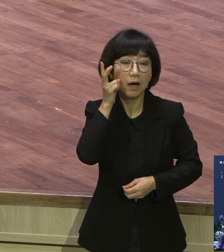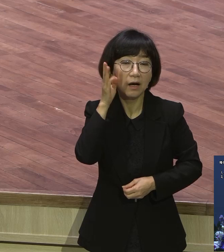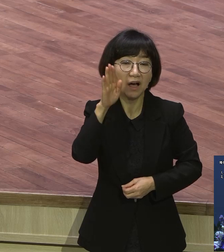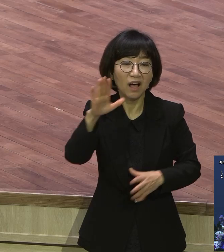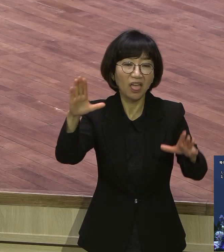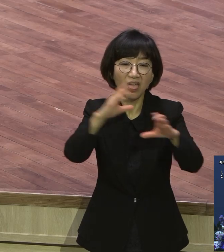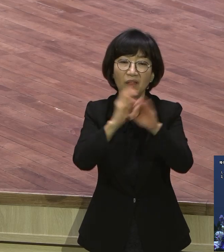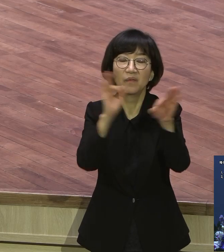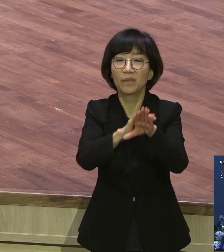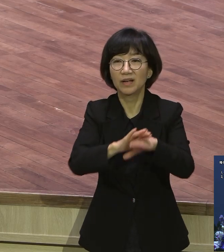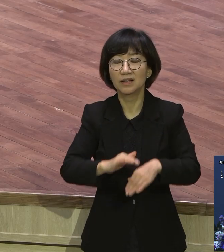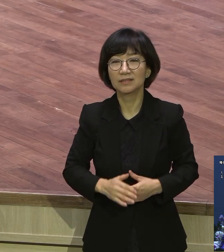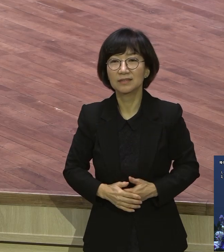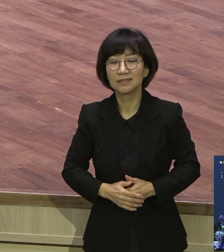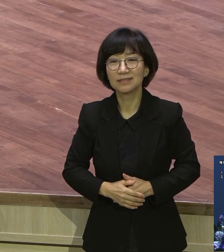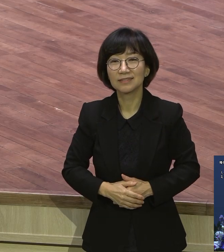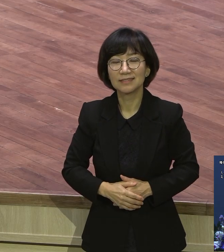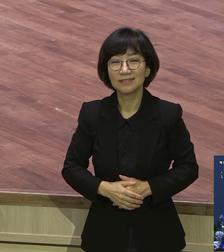갑니다